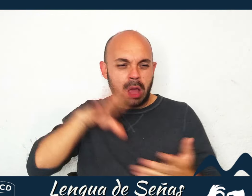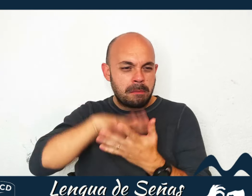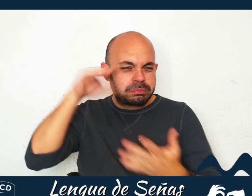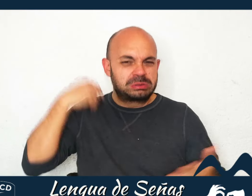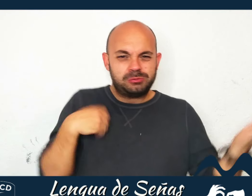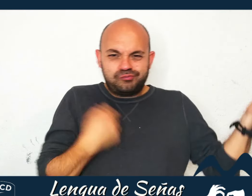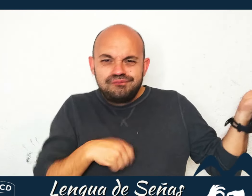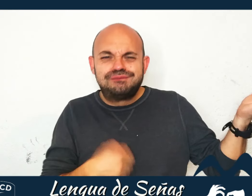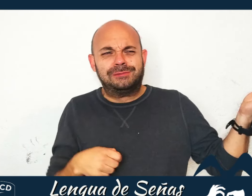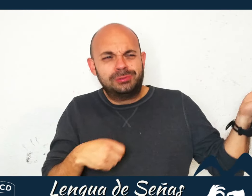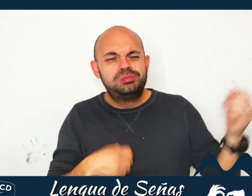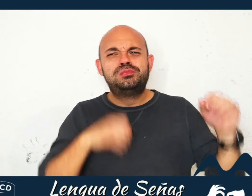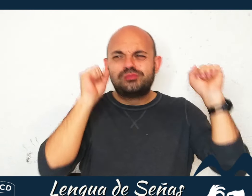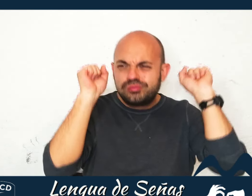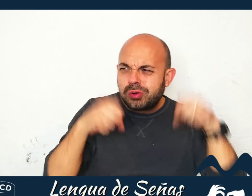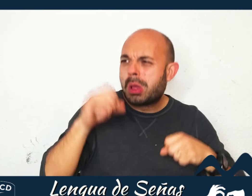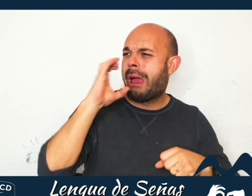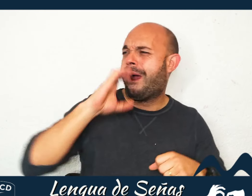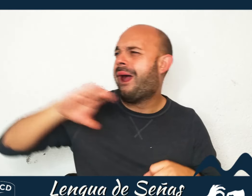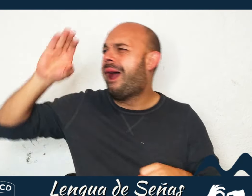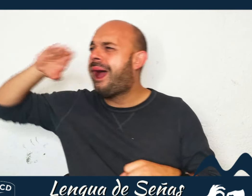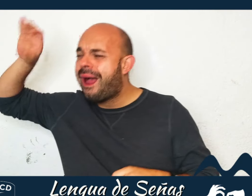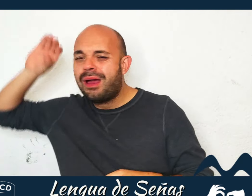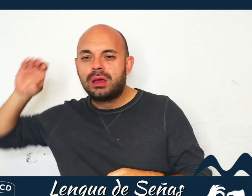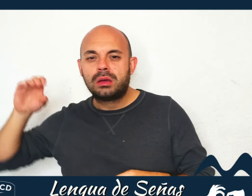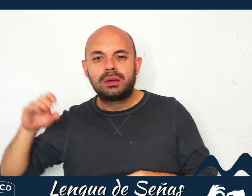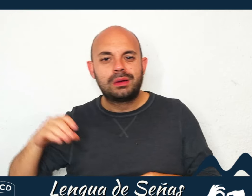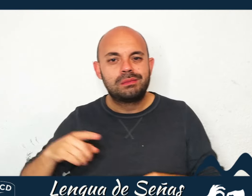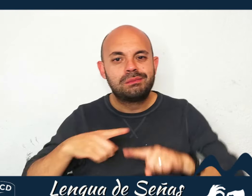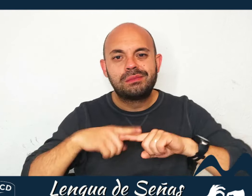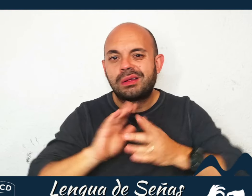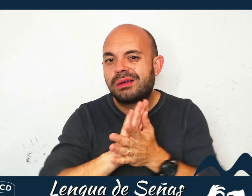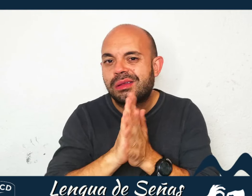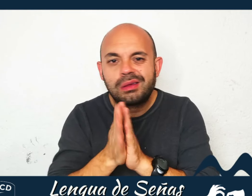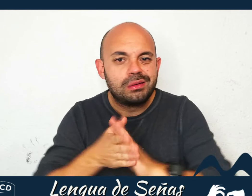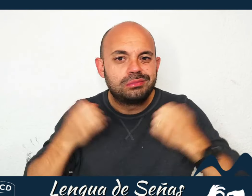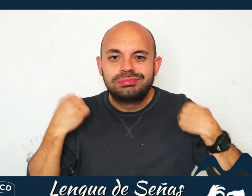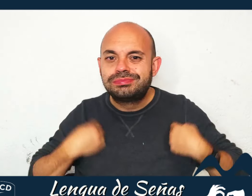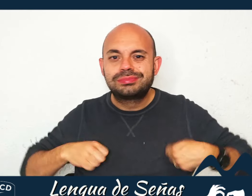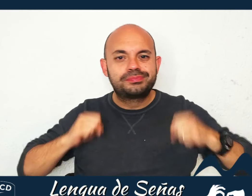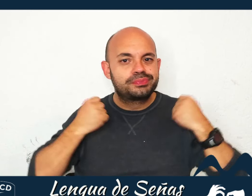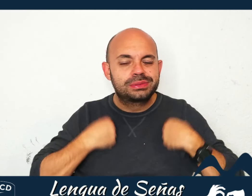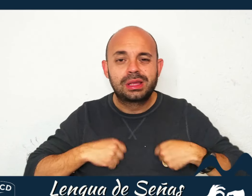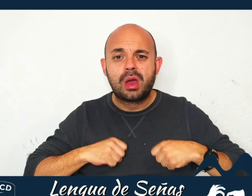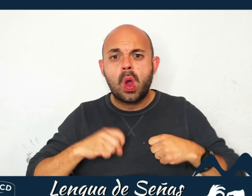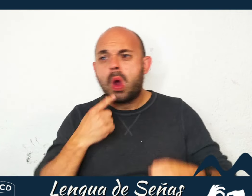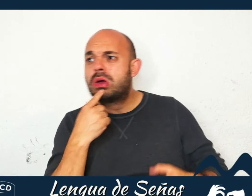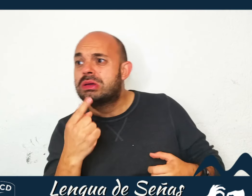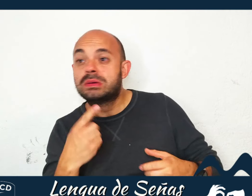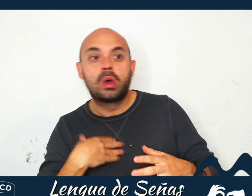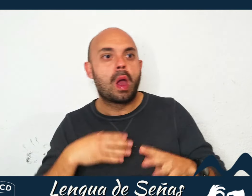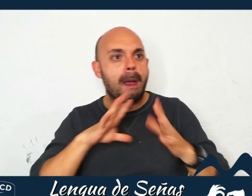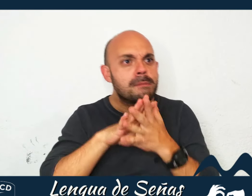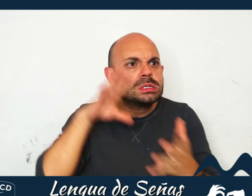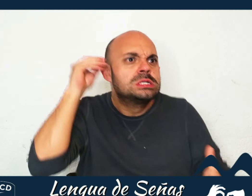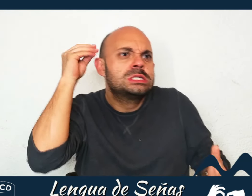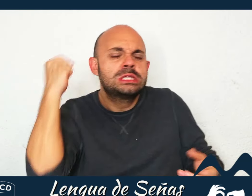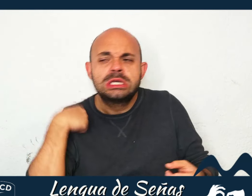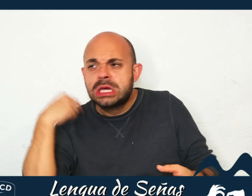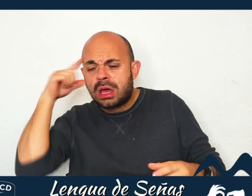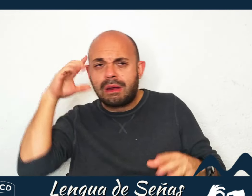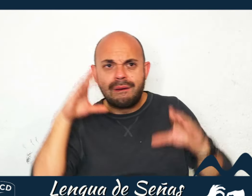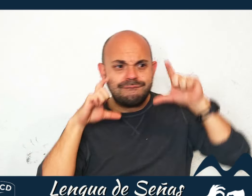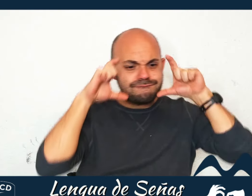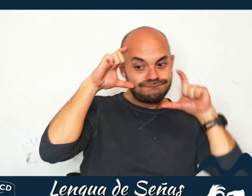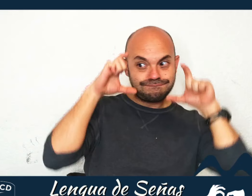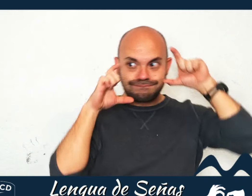necesitamos todo eso que deseamos. Deberíamos poner nuestras manos a la obra. Aunque sea un poquito de lo que queremos hacer, que pongamos a